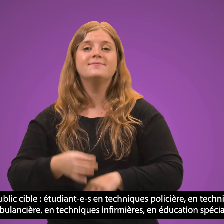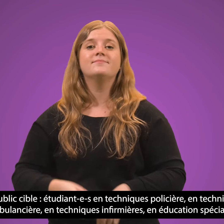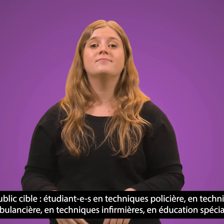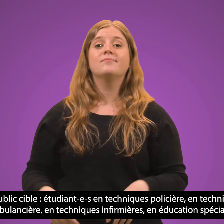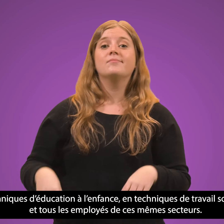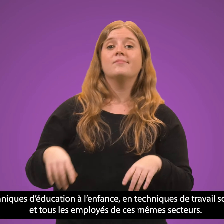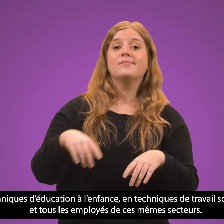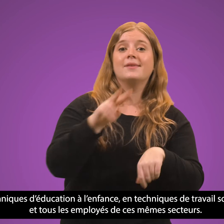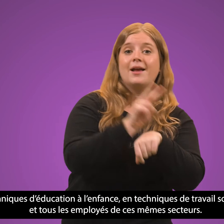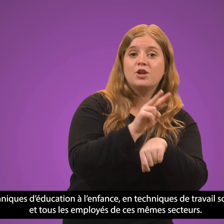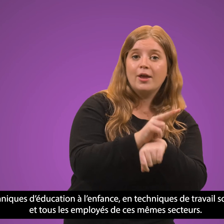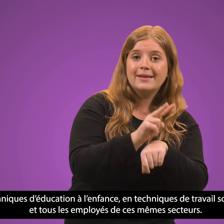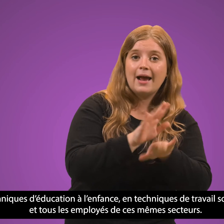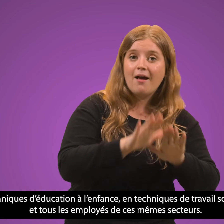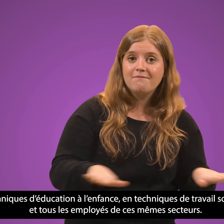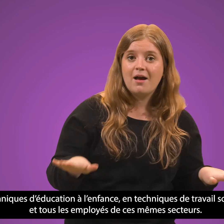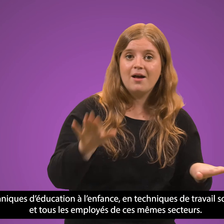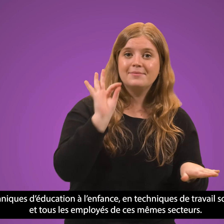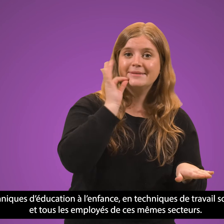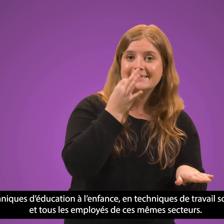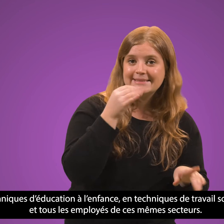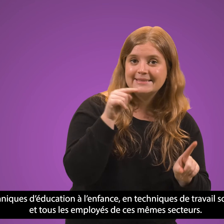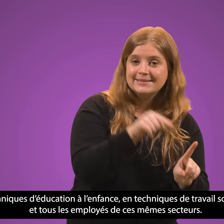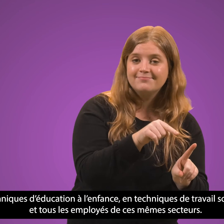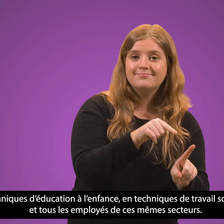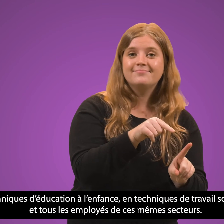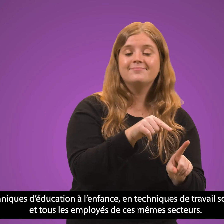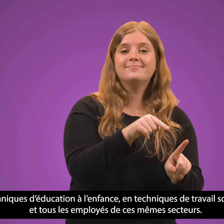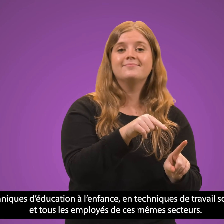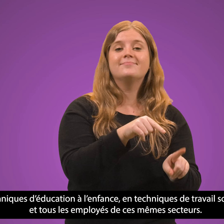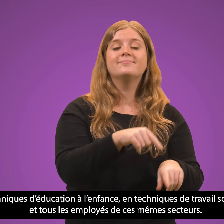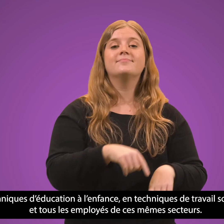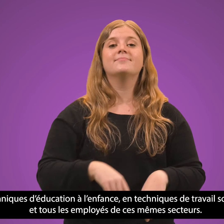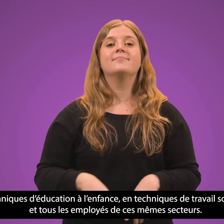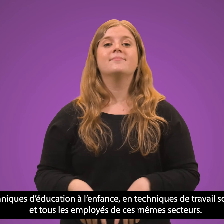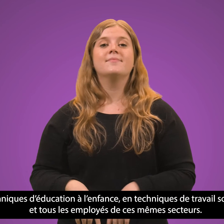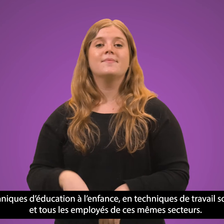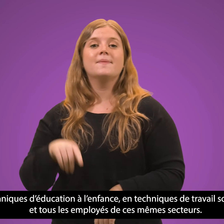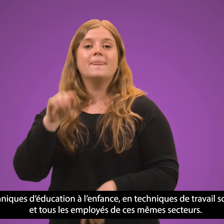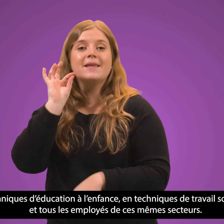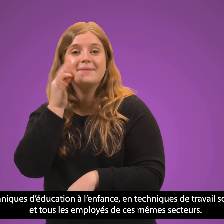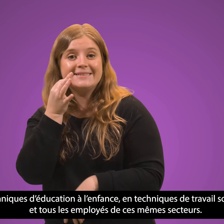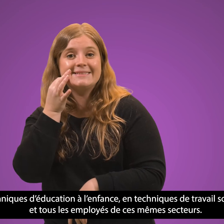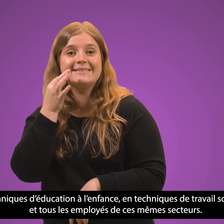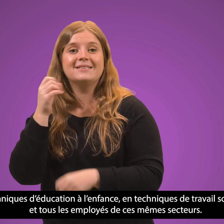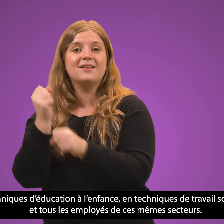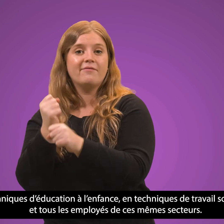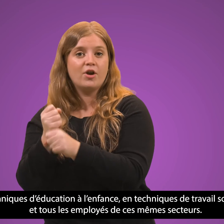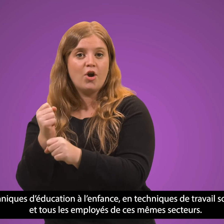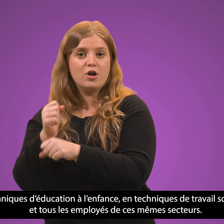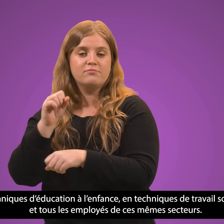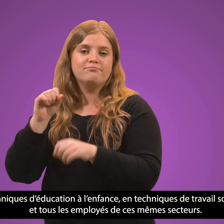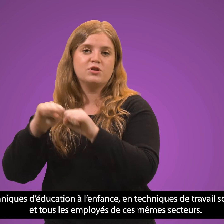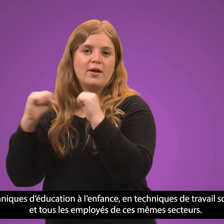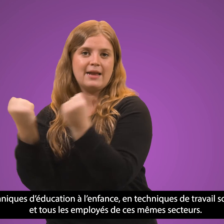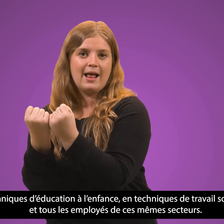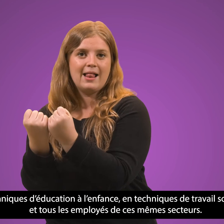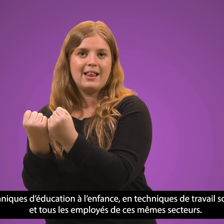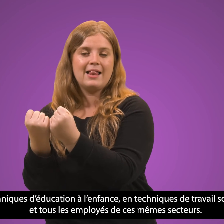en technique d'éducation à l'enfance en techniques de travail social ecce terra et tous les employés de